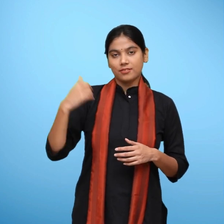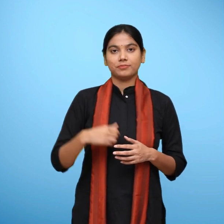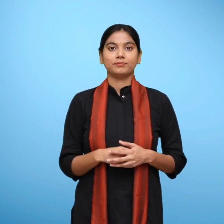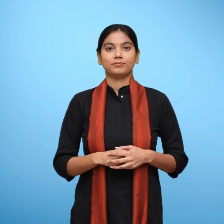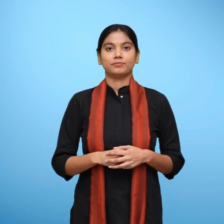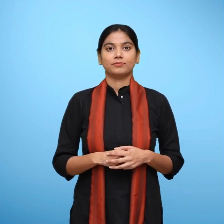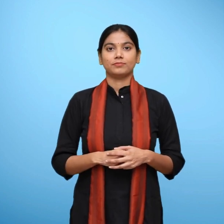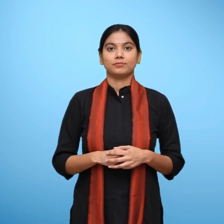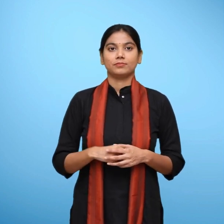दीदी